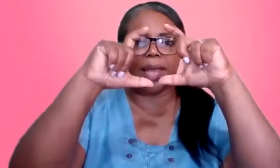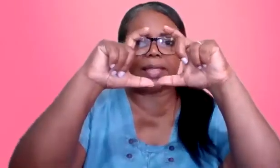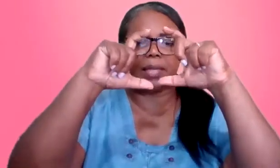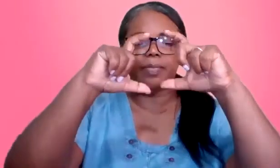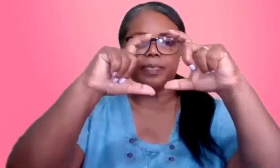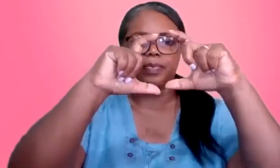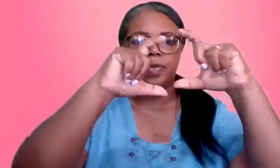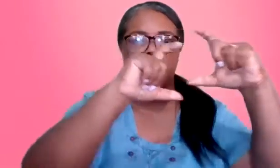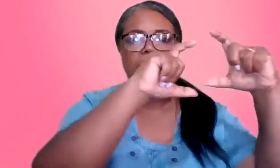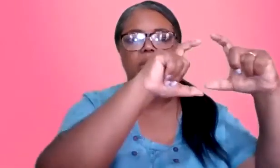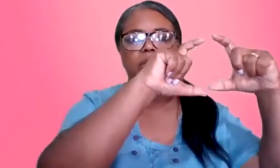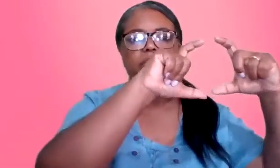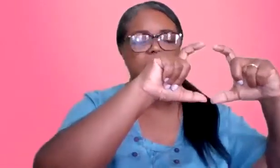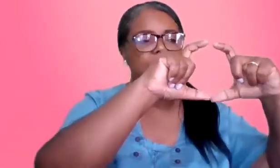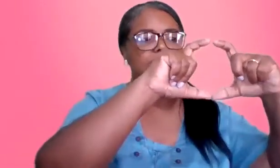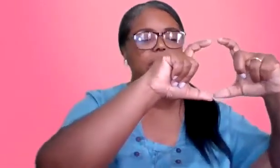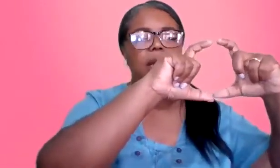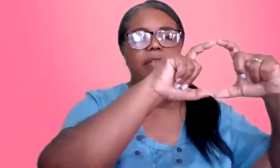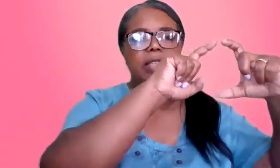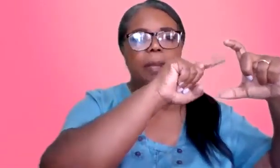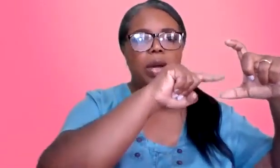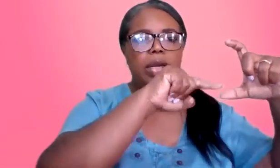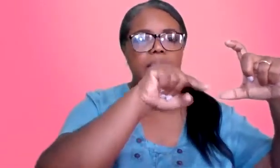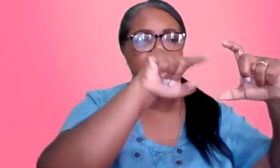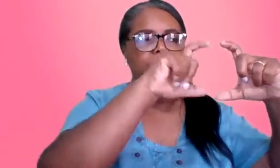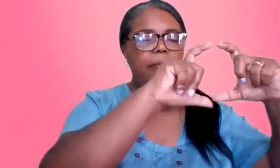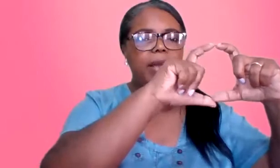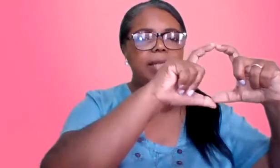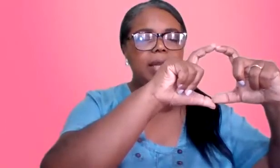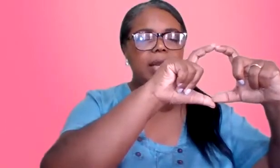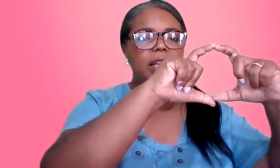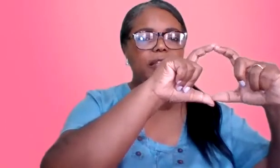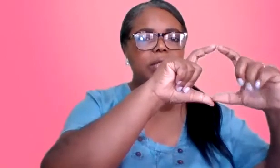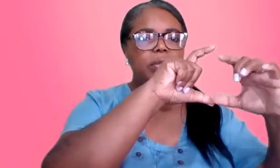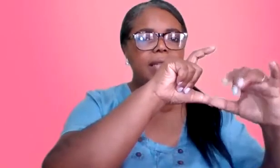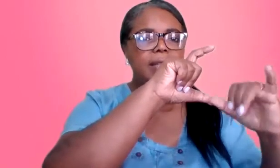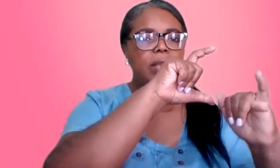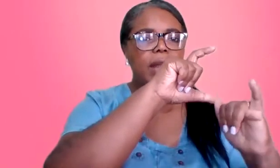cabeça, tá? Como se fosse assim, faz a bolinha da cabeça e faço o desenho